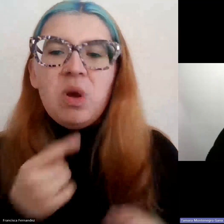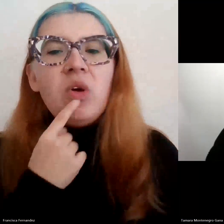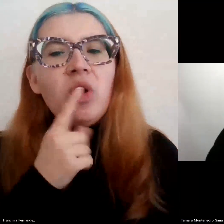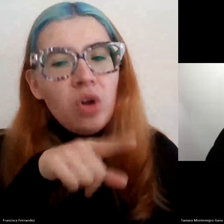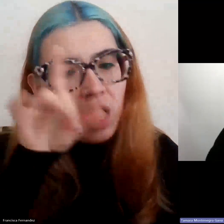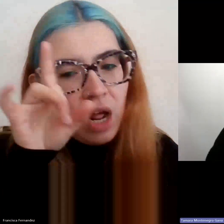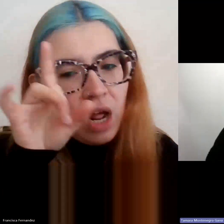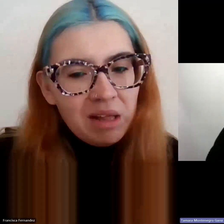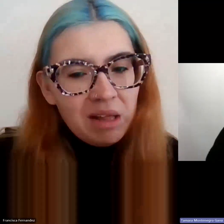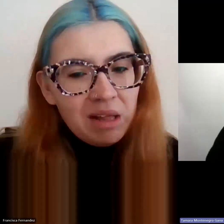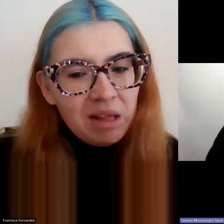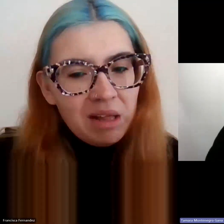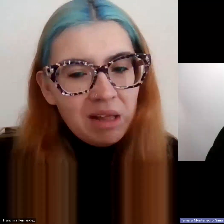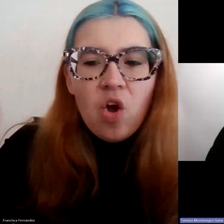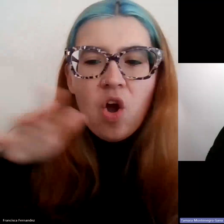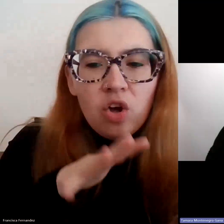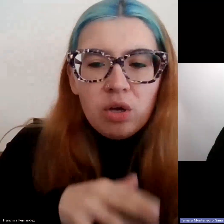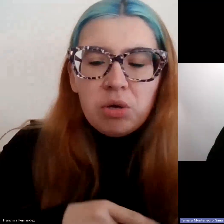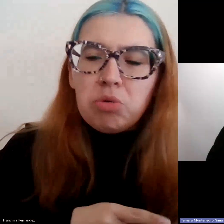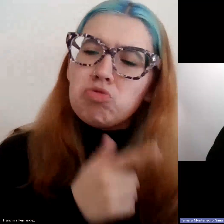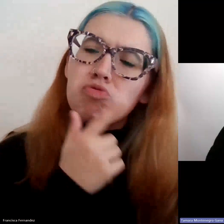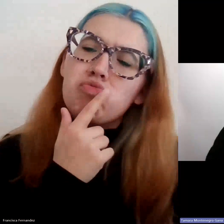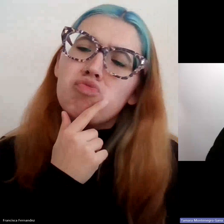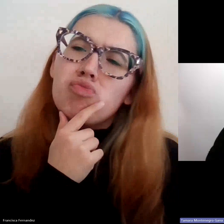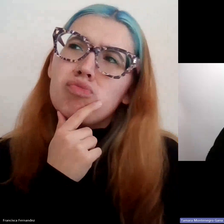preguntarle, o de ciencias naturales,